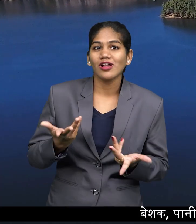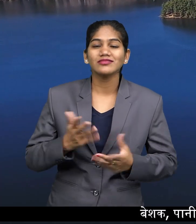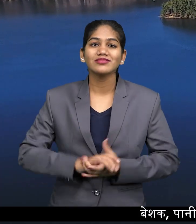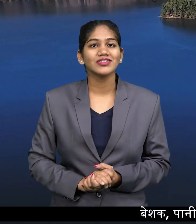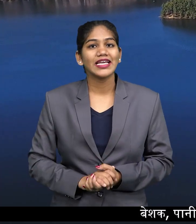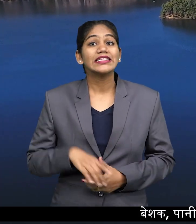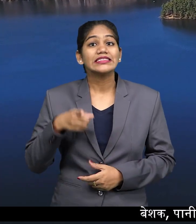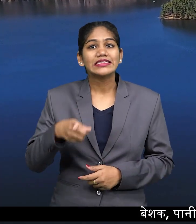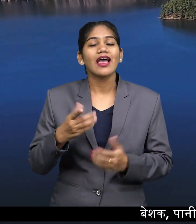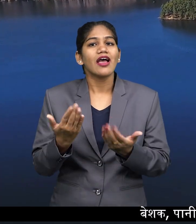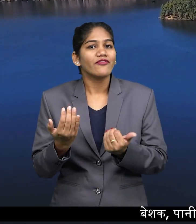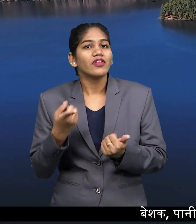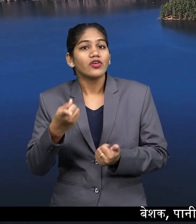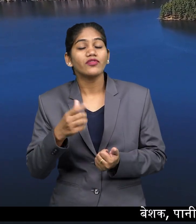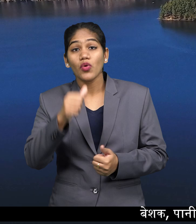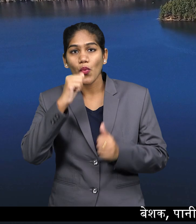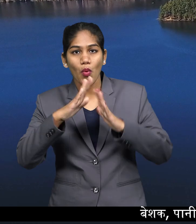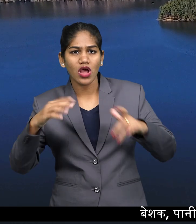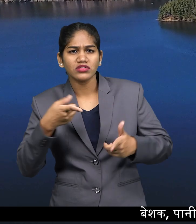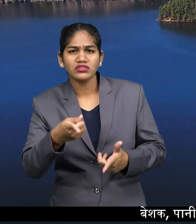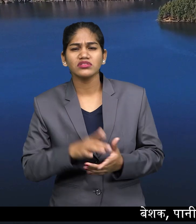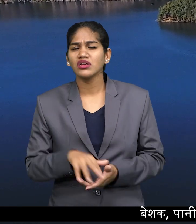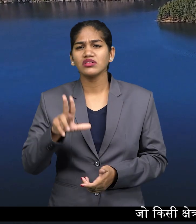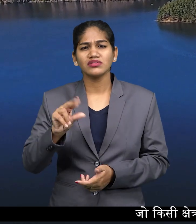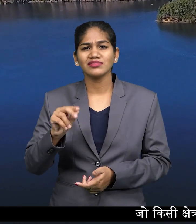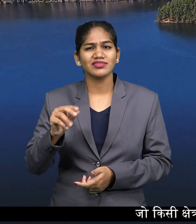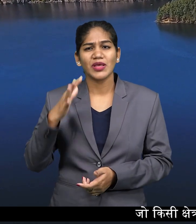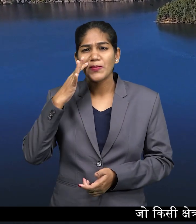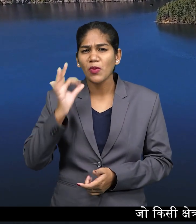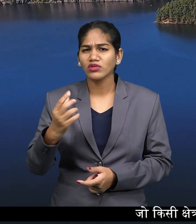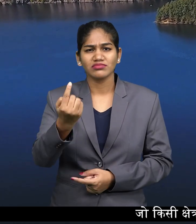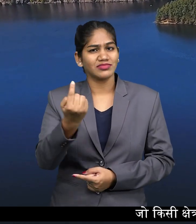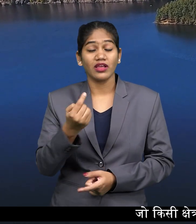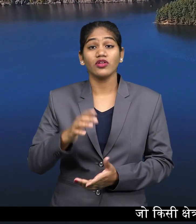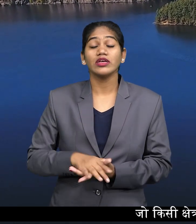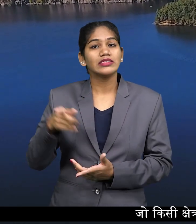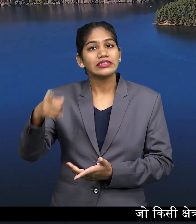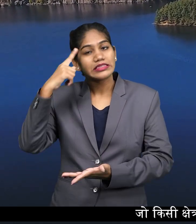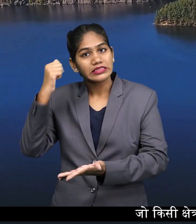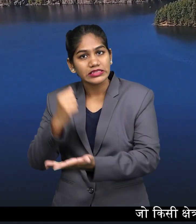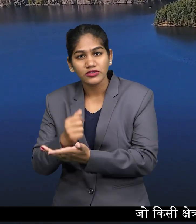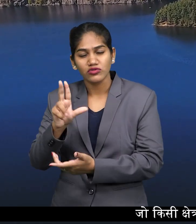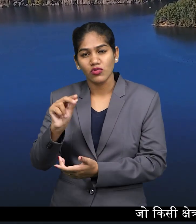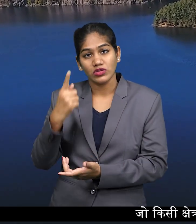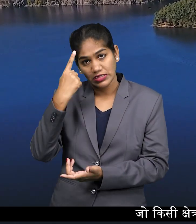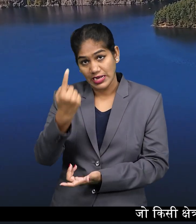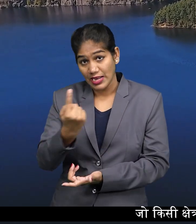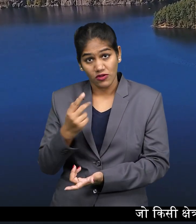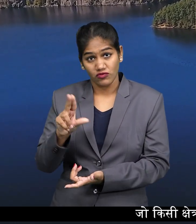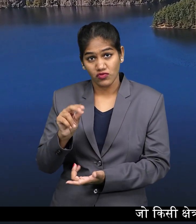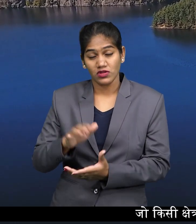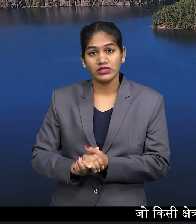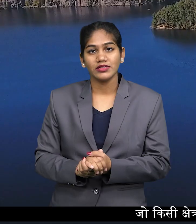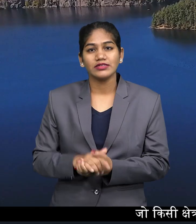बेशक पानी की उपलब्धता सिर्फ एक कारक नहीं है जो किसी क्षेत्र में जीवन की स्थिरता को तय करती